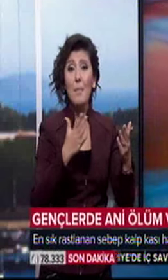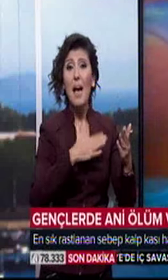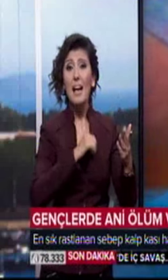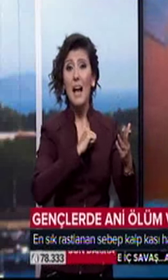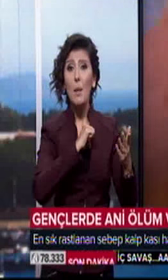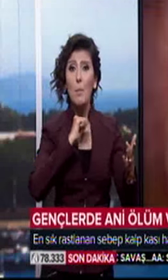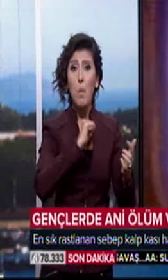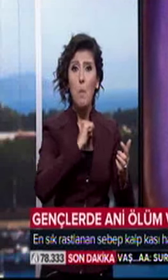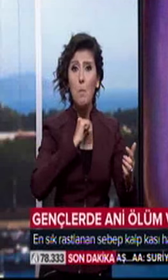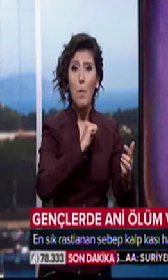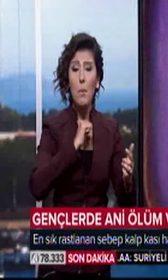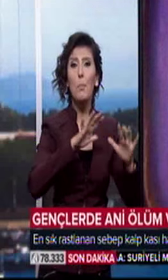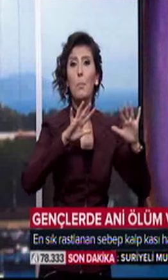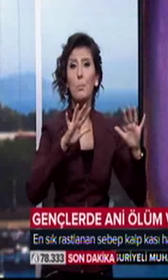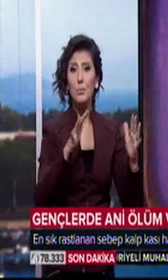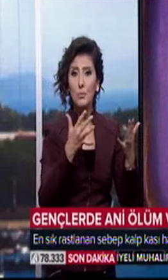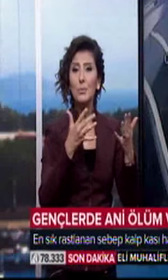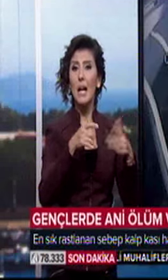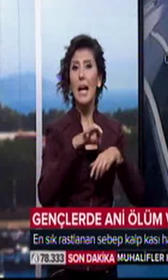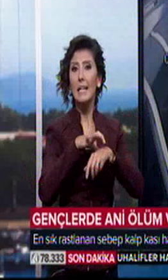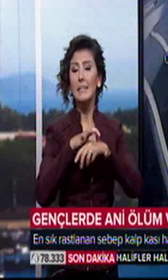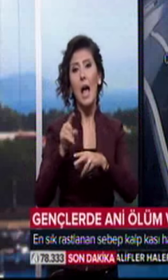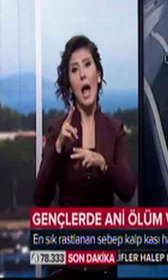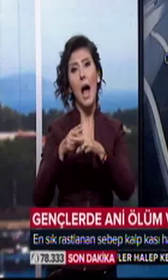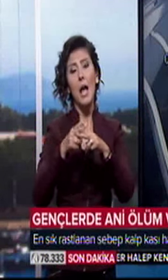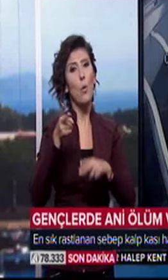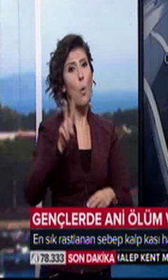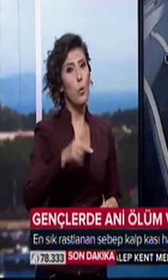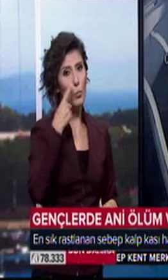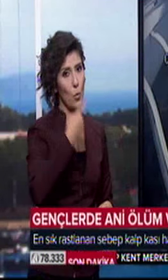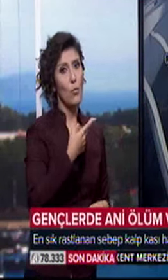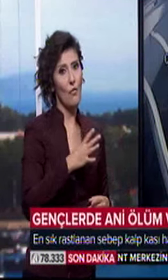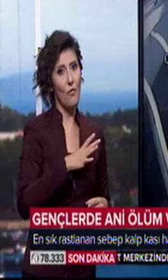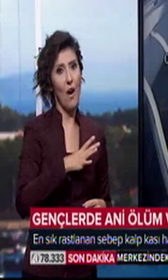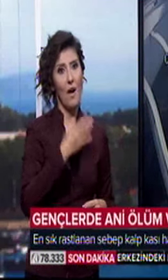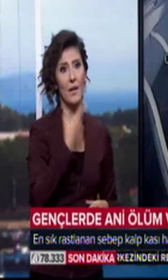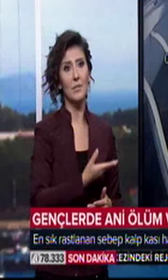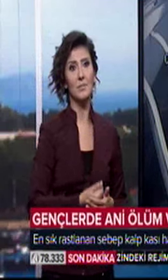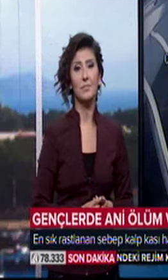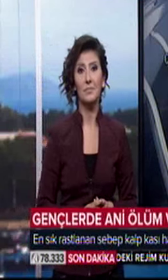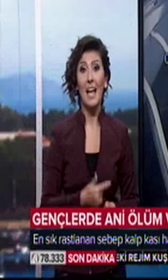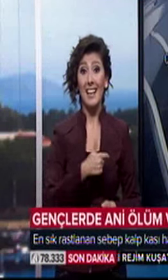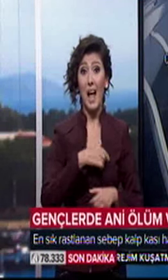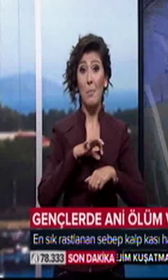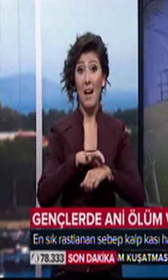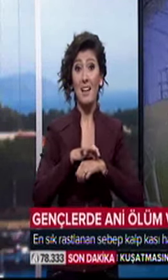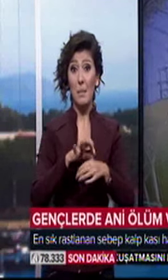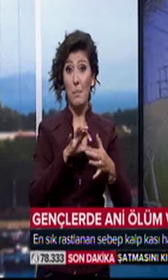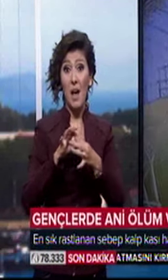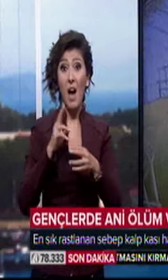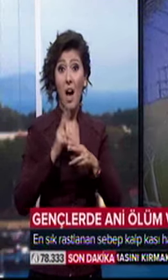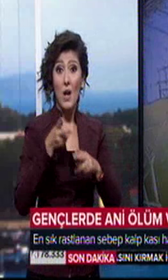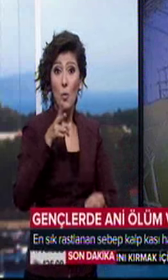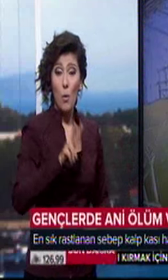pompa fonksiyonlarını bozan hastalıklarda da bu ani ölüm görülebilmektedir. Kalp rahatsızlıklarına bağlı